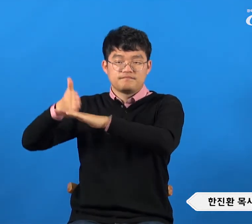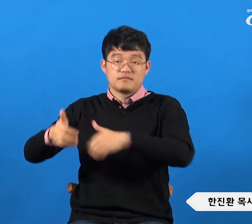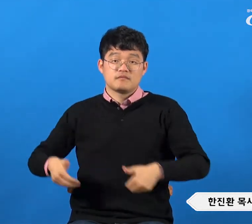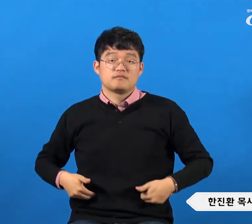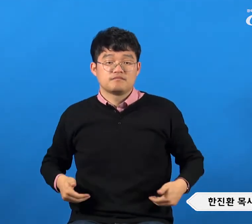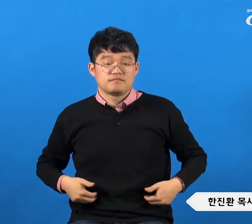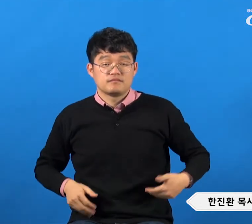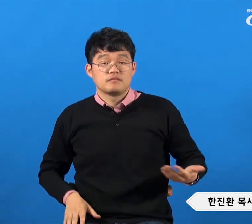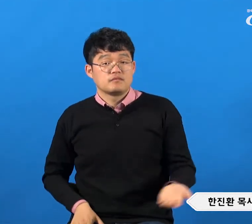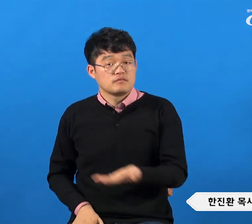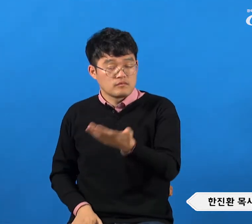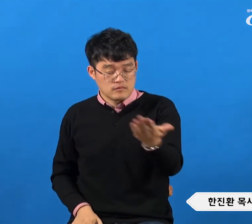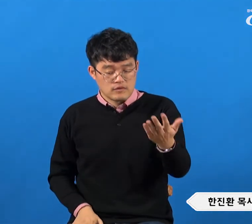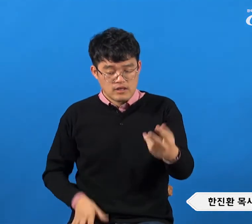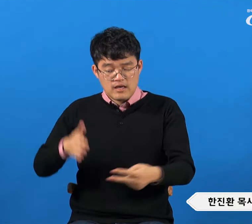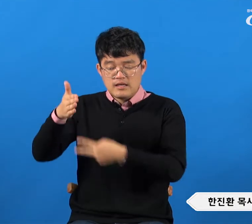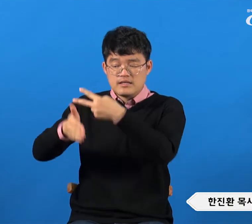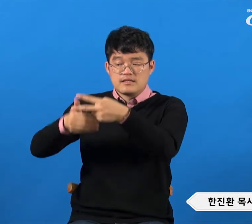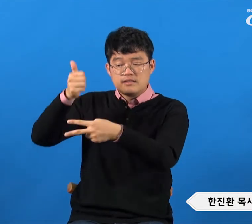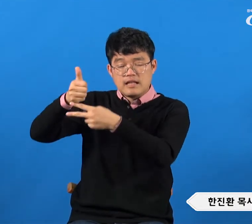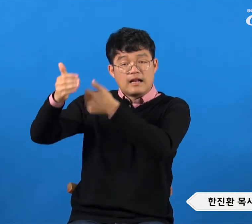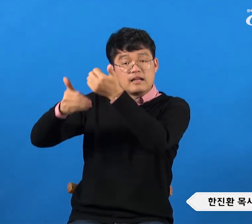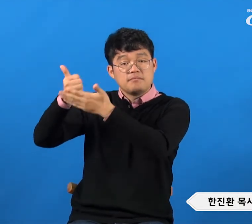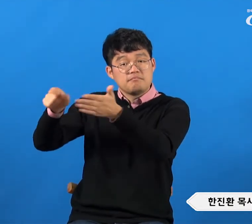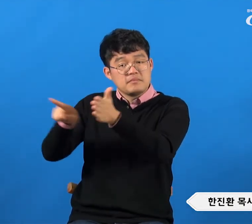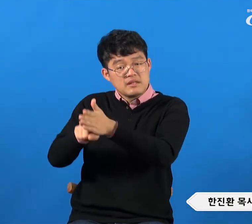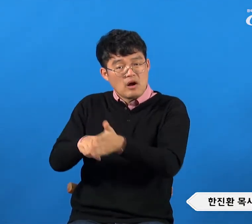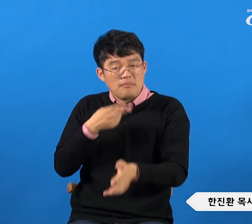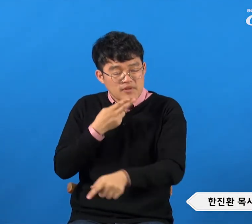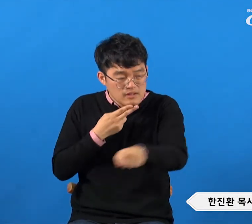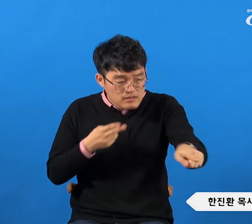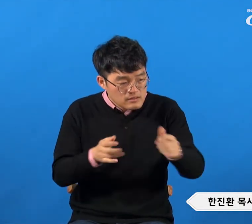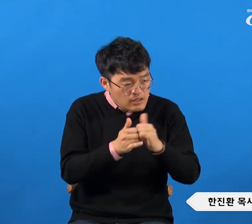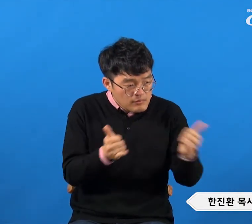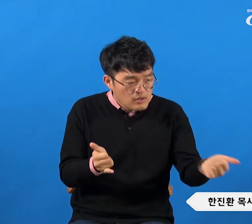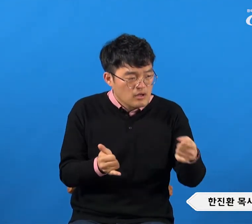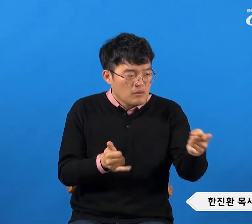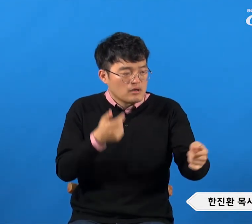무신론자의 최대의 비극은 감사할 대상이 없다는 겁니다.